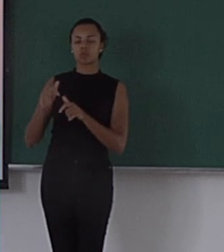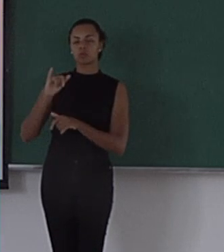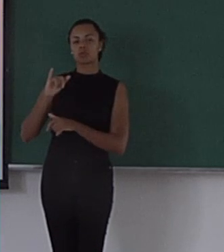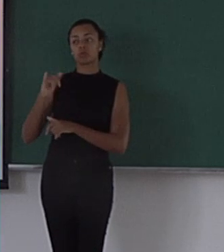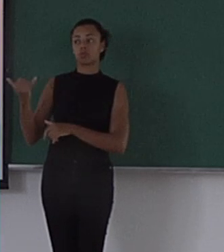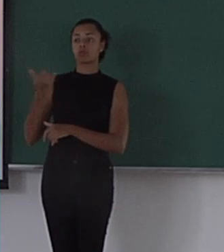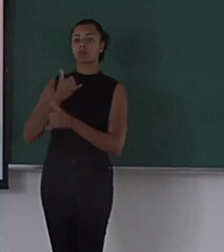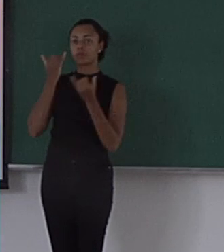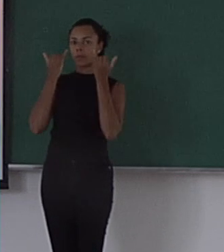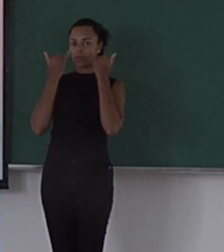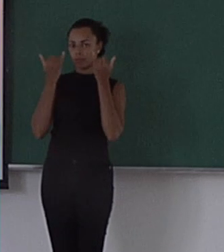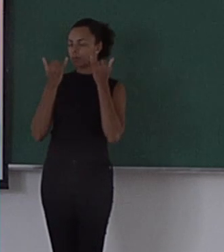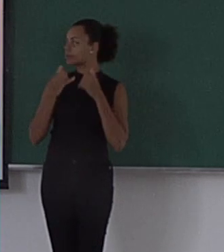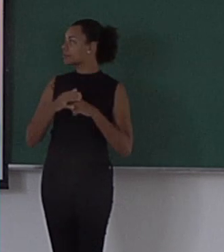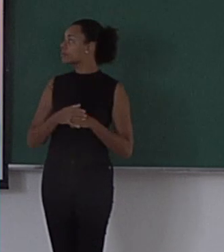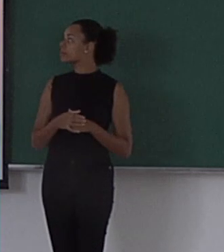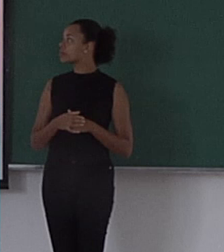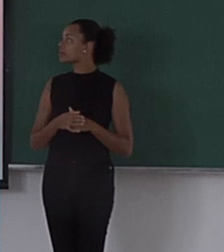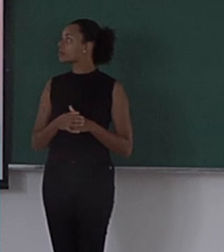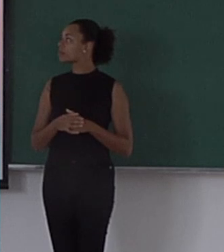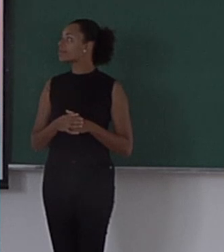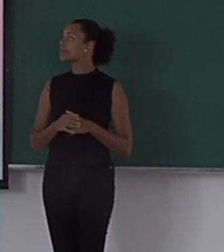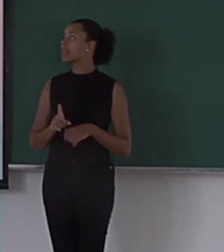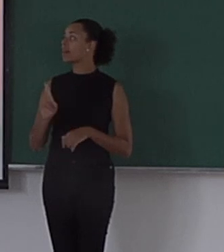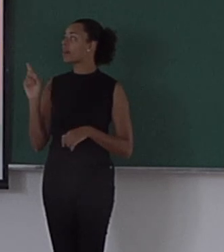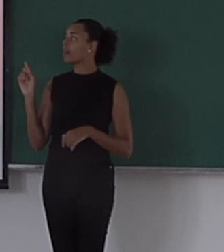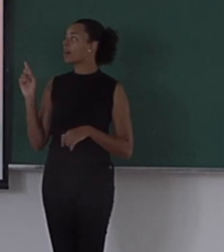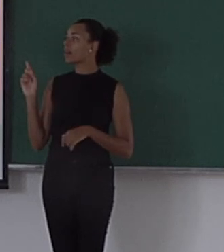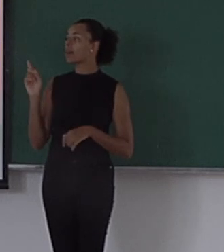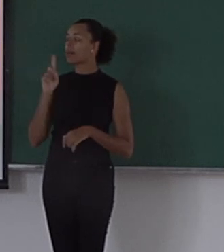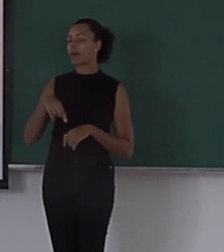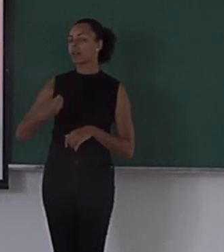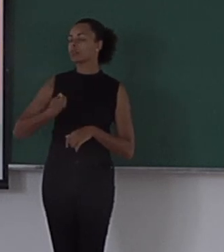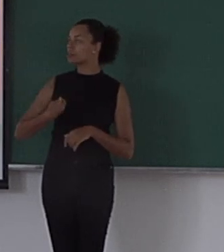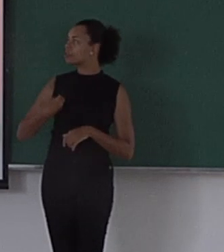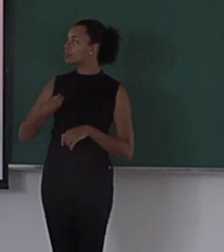essas informações para a gente. Essa é a substância que eu falei para vocês que existe nos